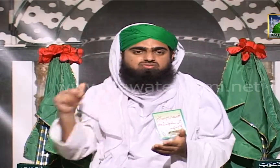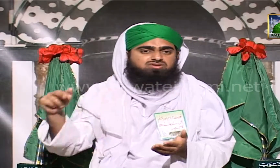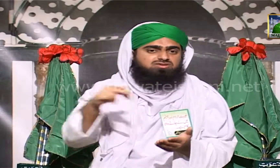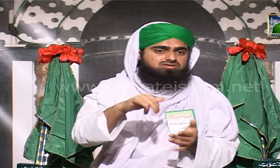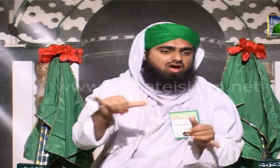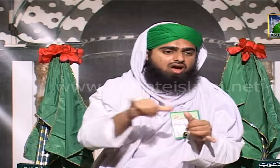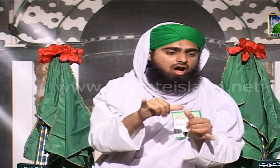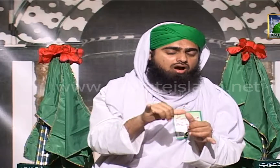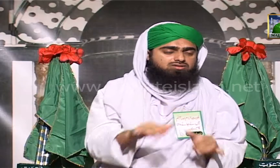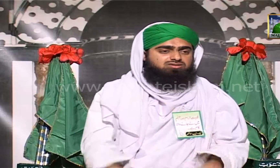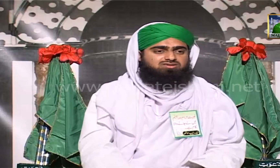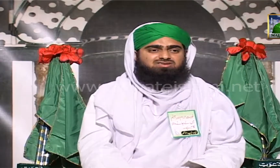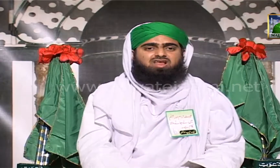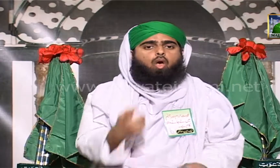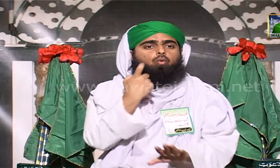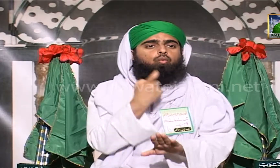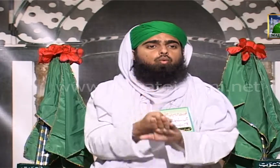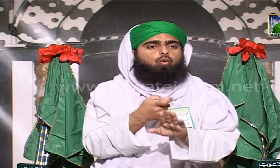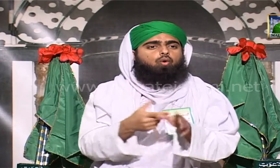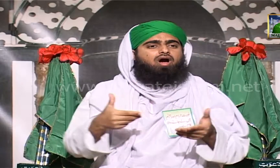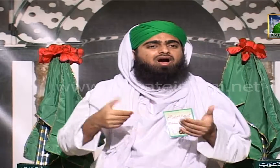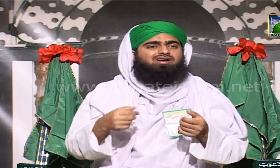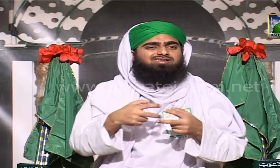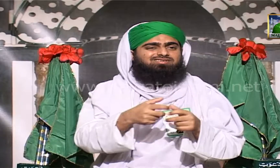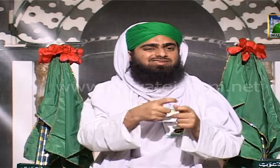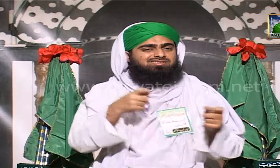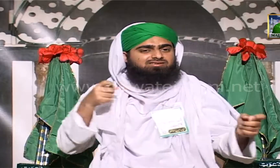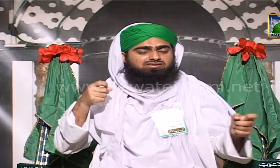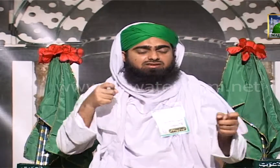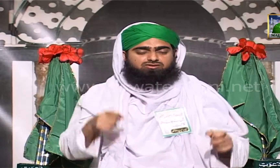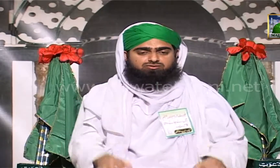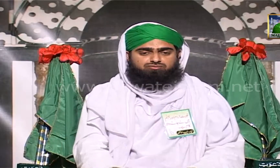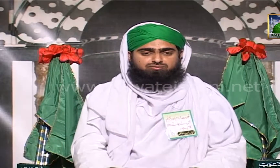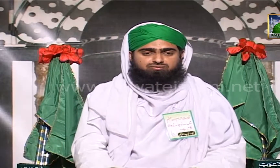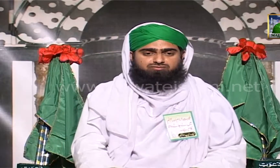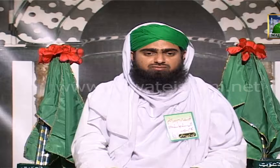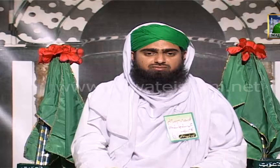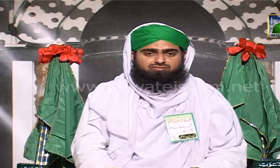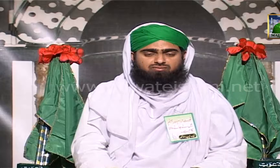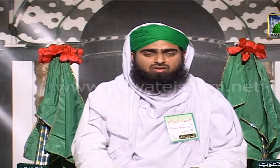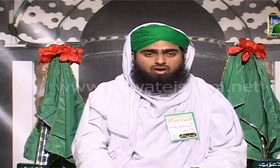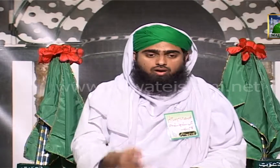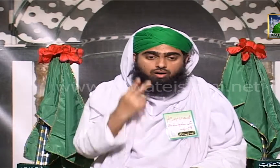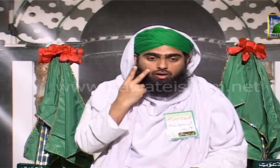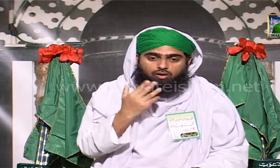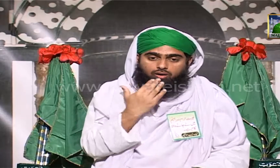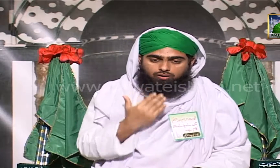چمٹا یا پلاس ٹائپ کا کوئی اوزار لیے کھڑا ہے. دیکھتے ہی دیکھتے اس نے وہ